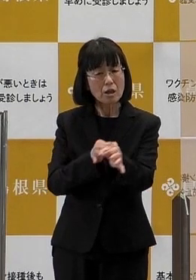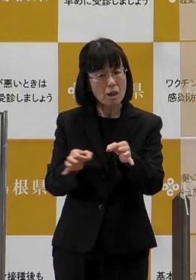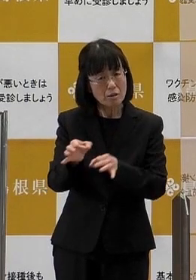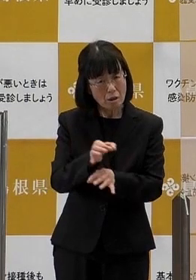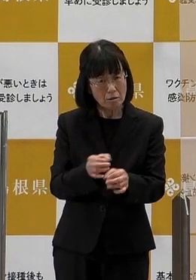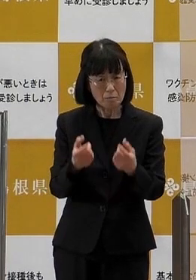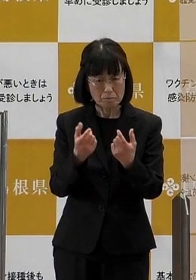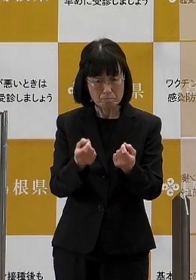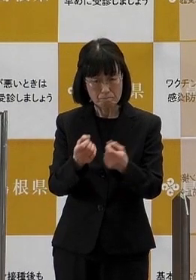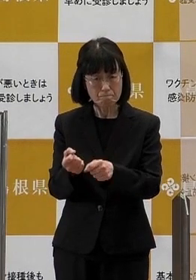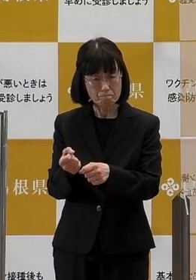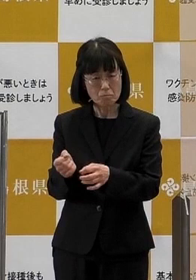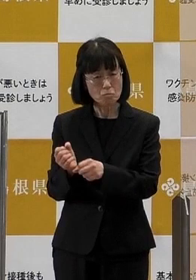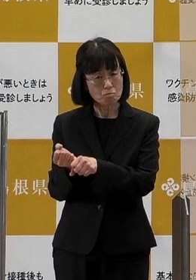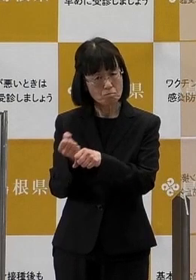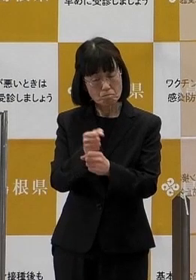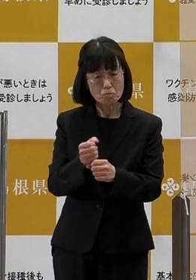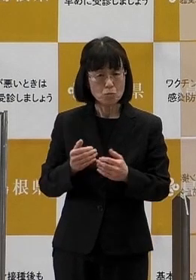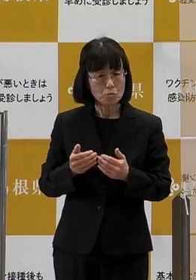ない